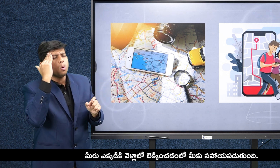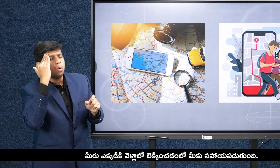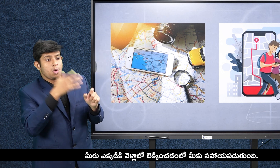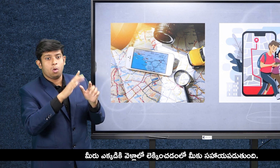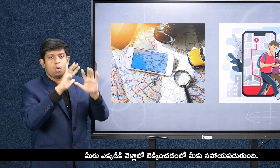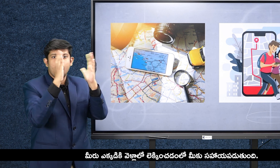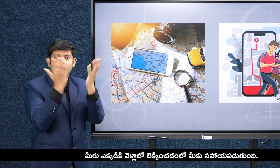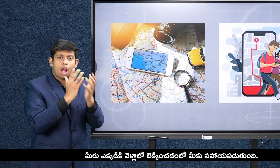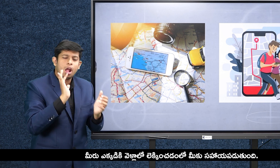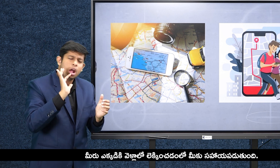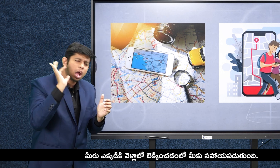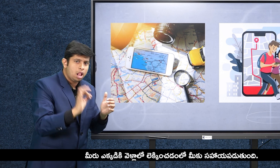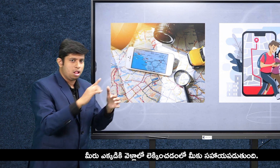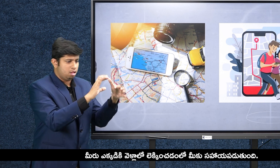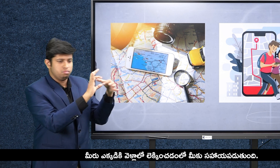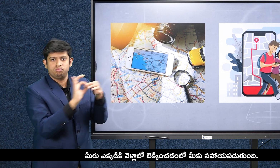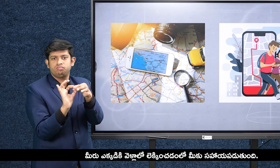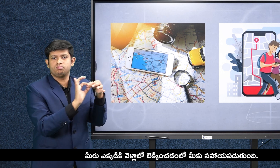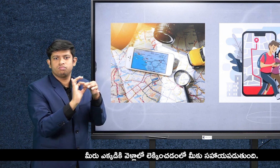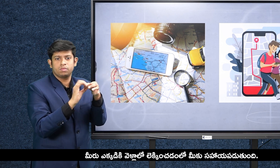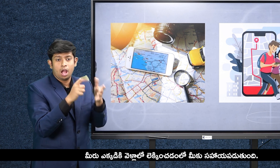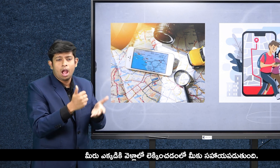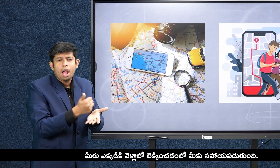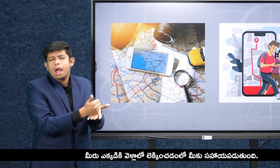ఎక్కడికి వెళ్లాలో లెక్కించడంలో మీకు